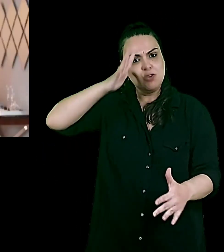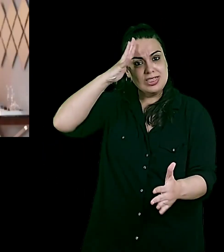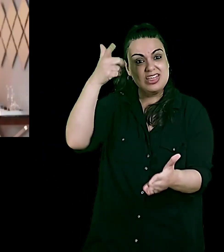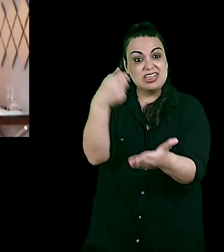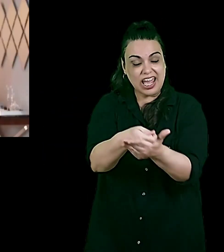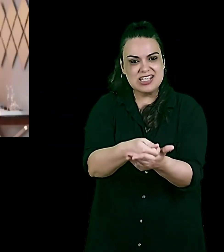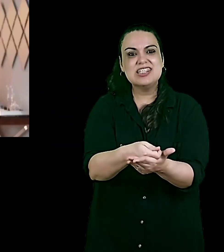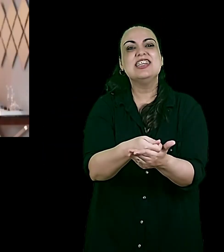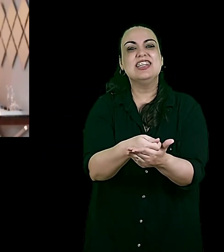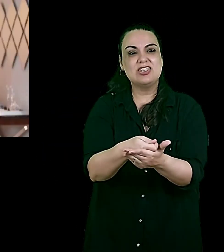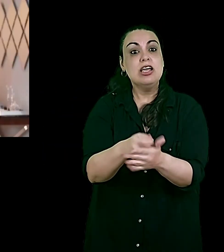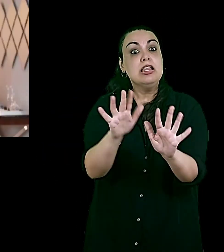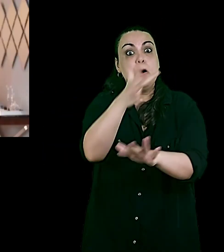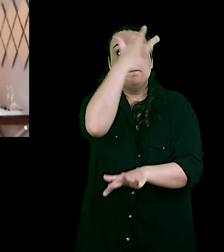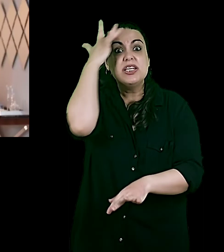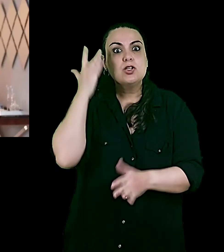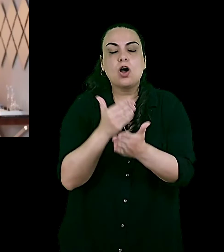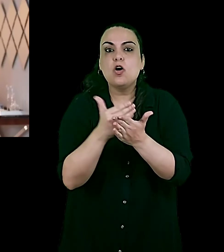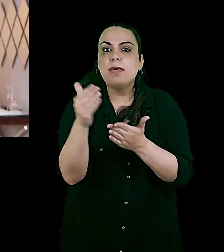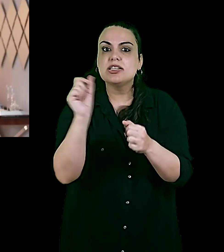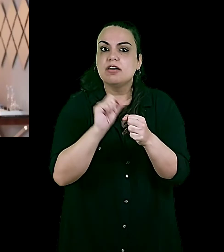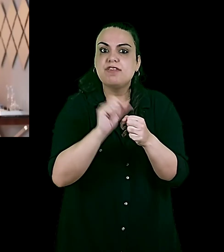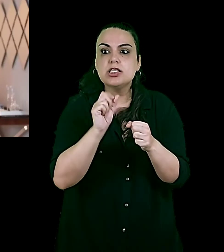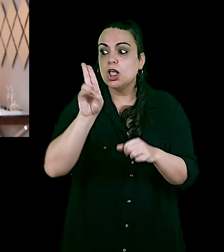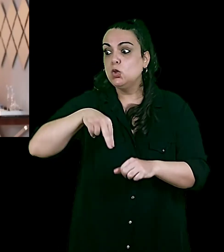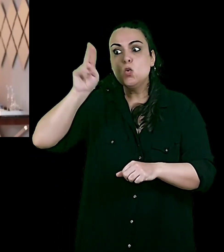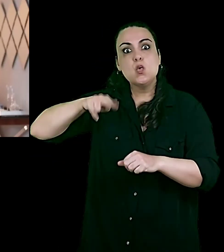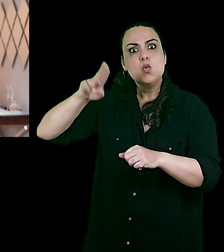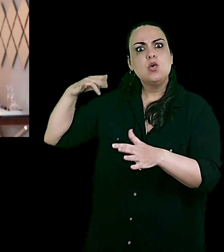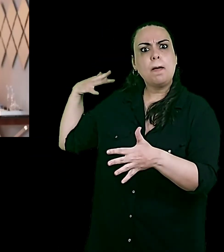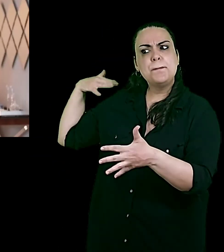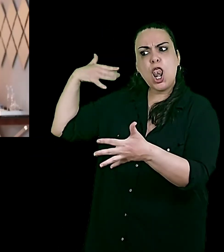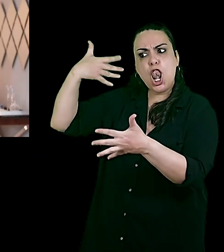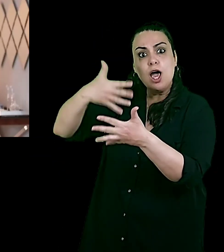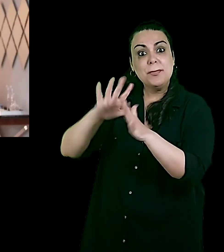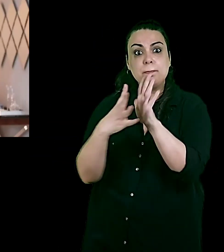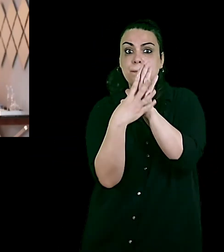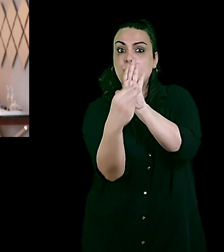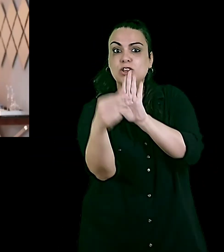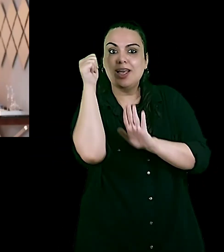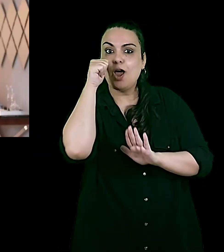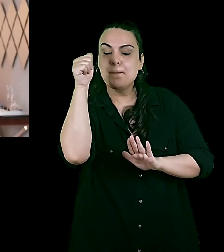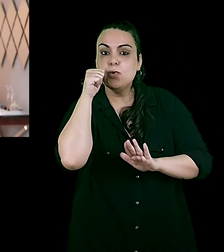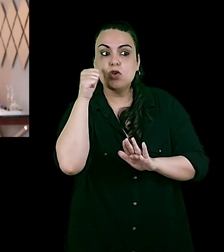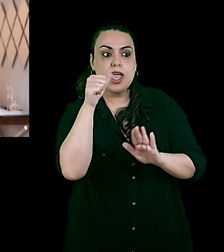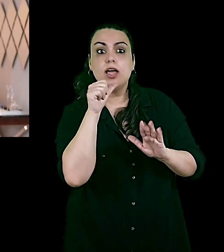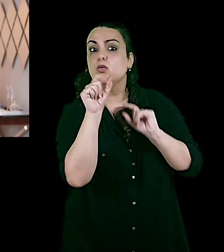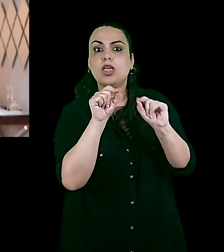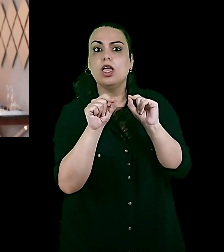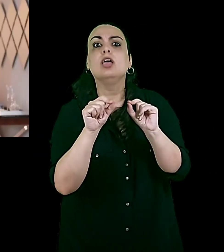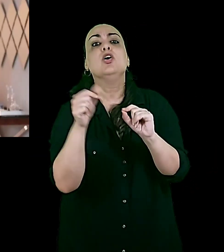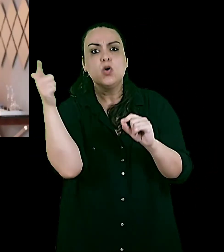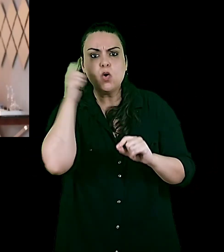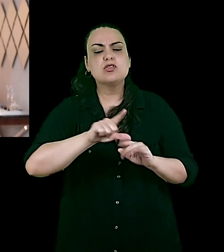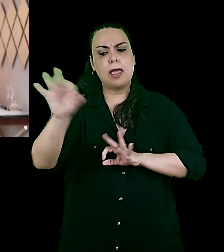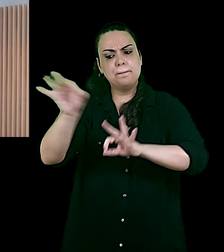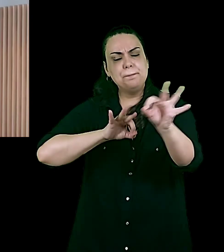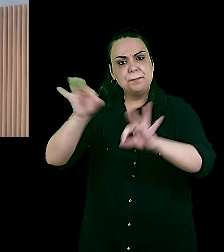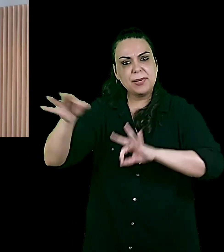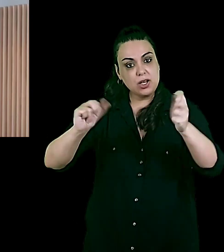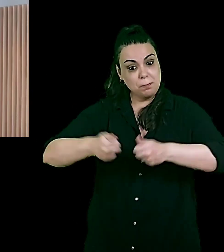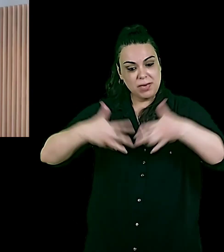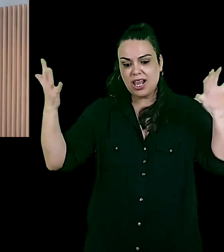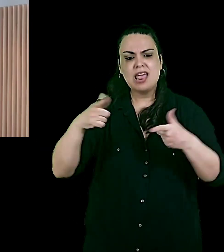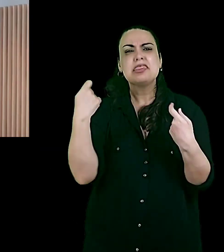pessoas passam a fazer coisas que nunca antes foram feitas, mas a exemplo dessa mulher, traçam um plano, uma rota de milagre, que